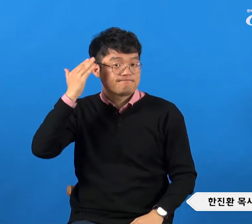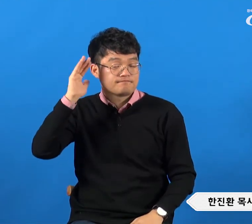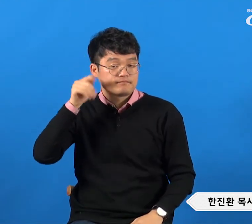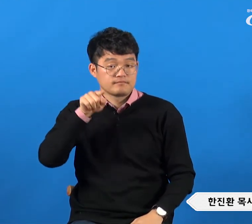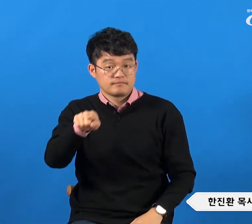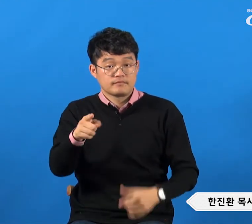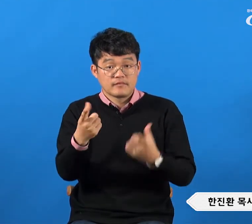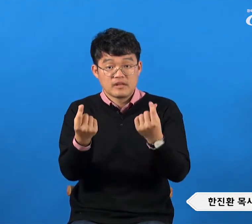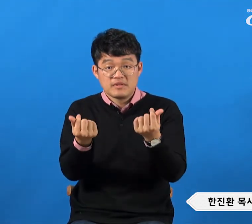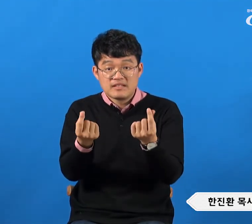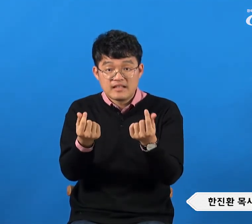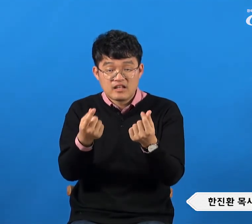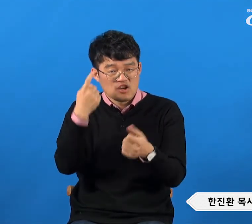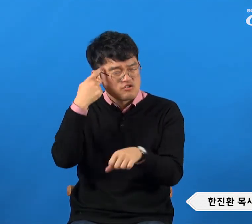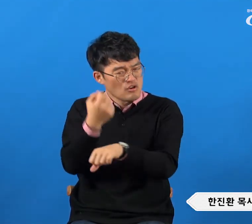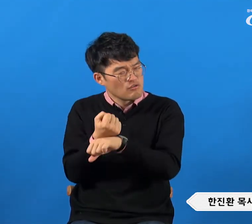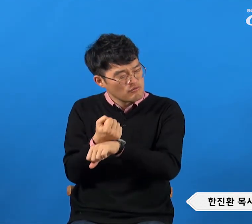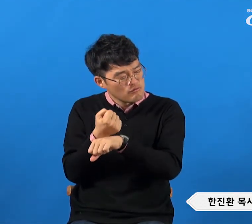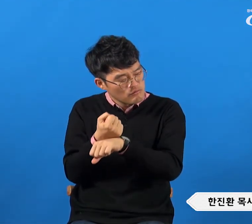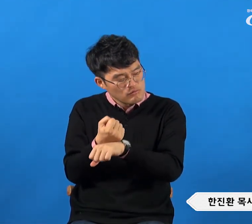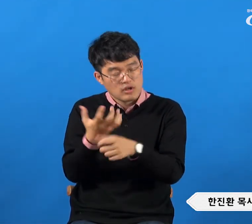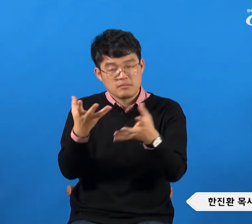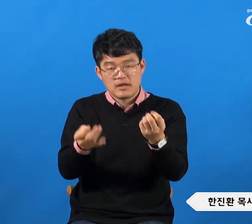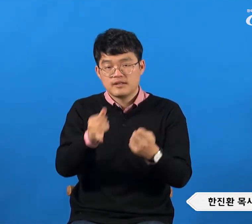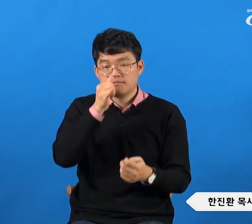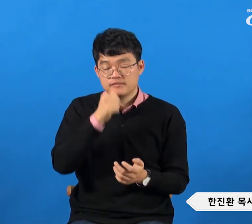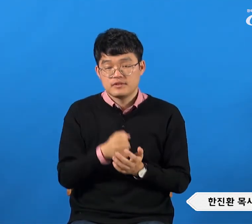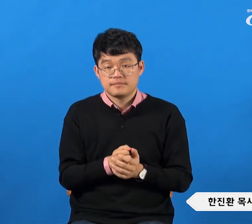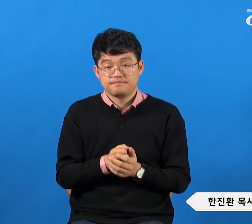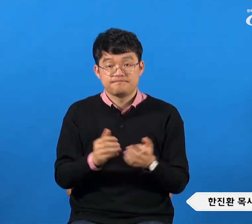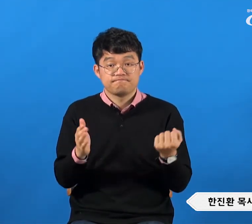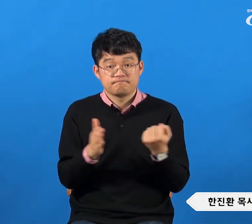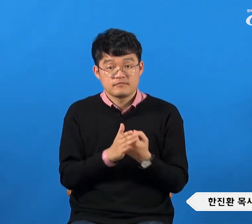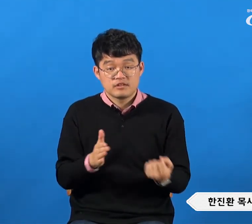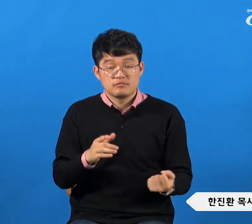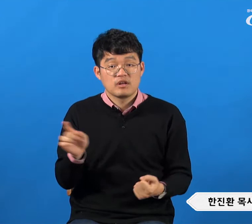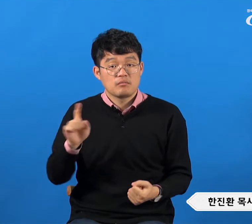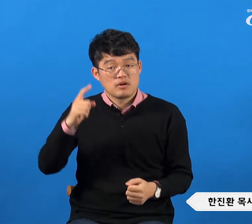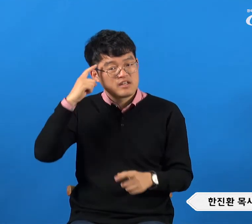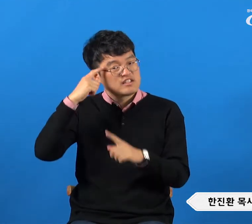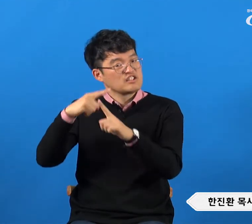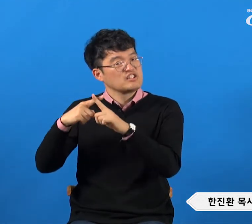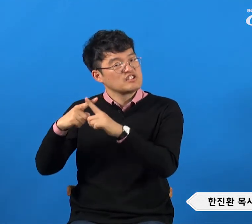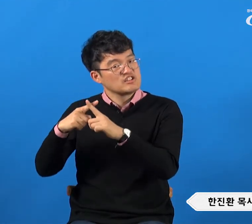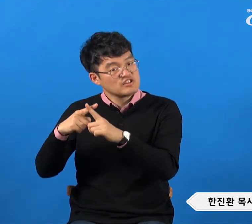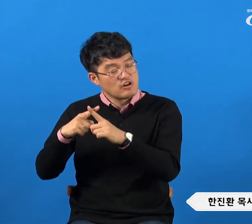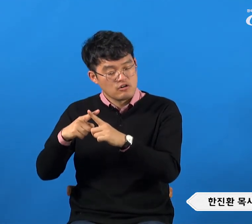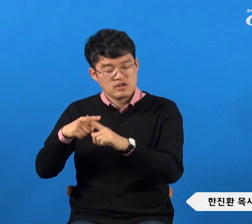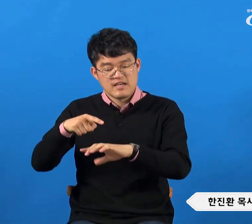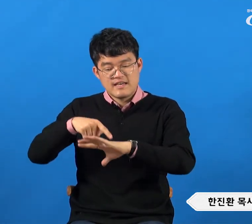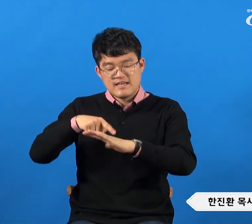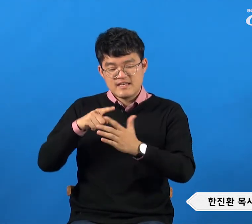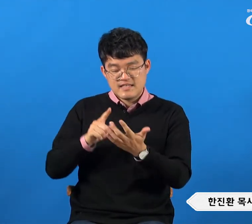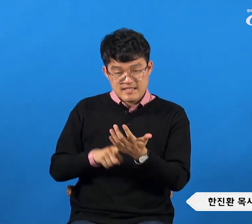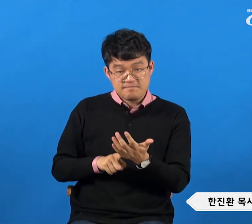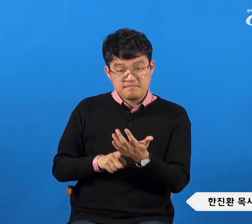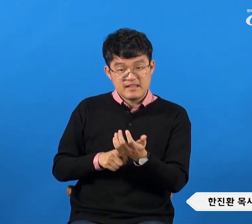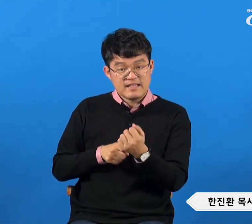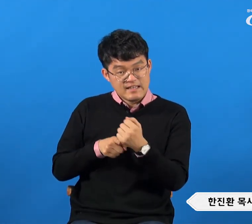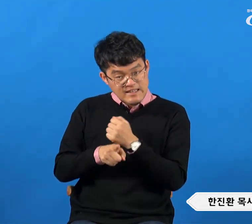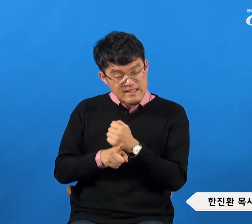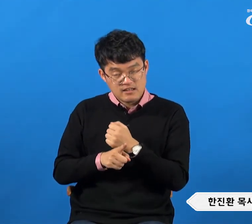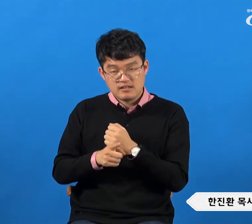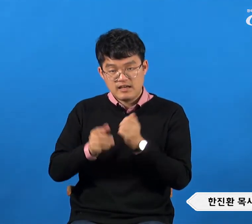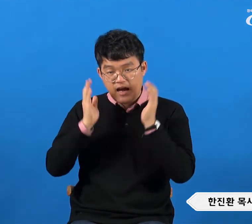근래에 그런 비슷한 연구 결과가 많이 나왔습니다. 그래서 긍정심리학이라는 학문까지